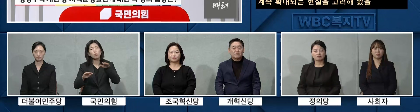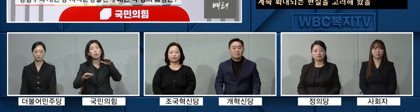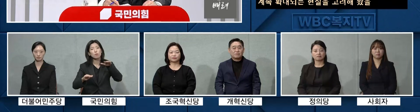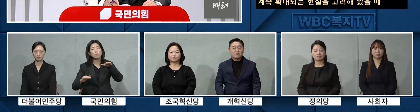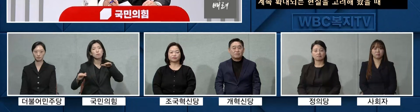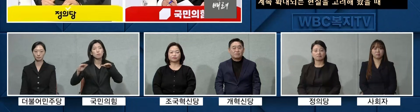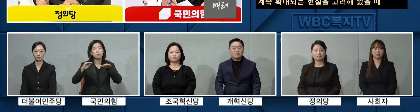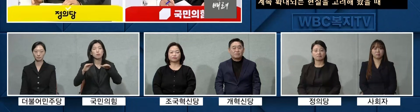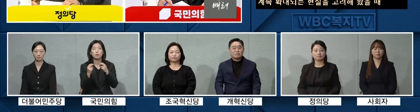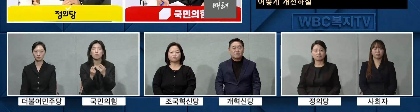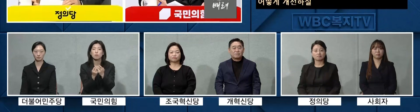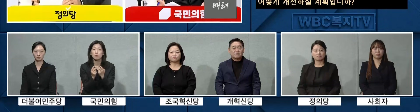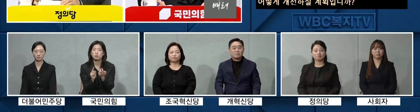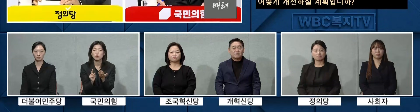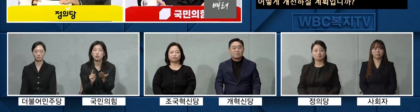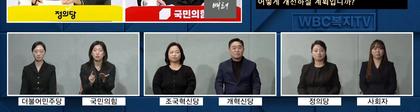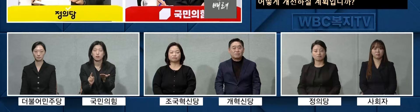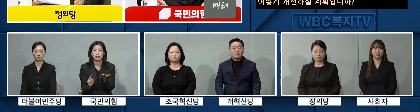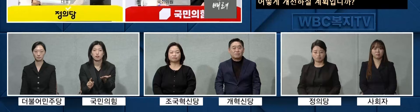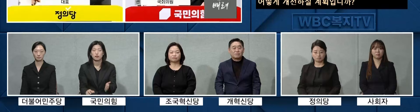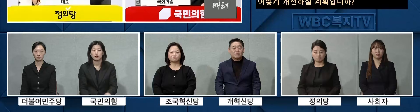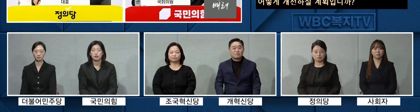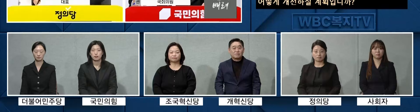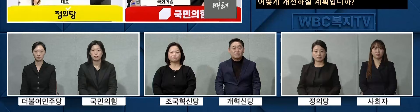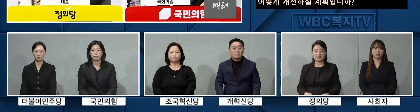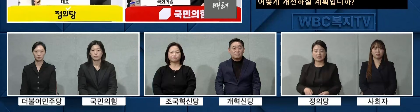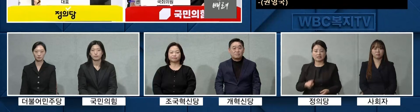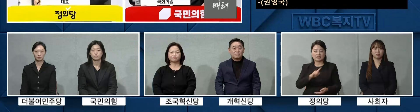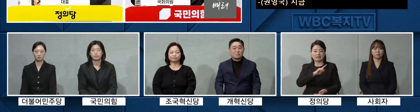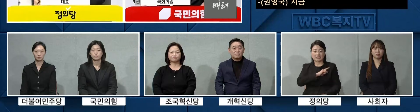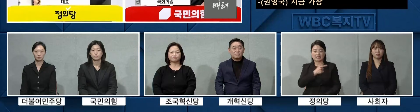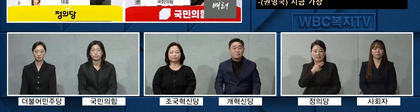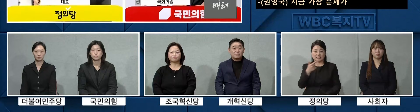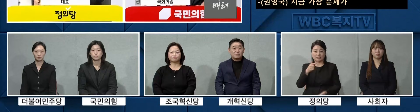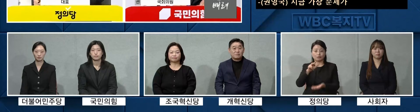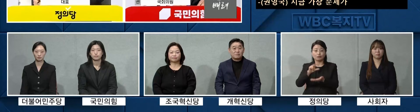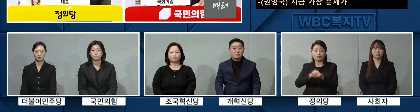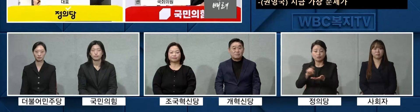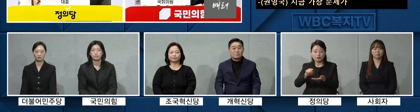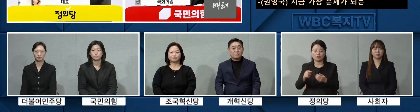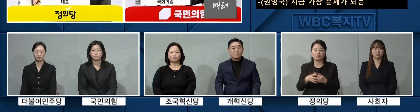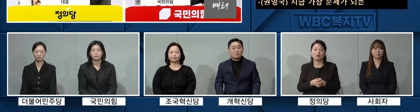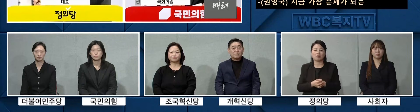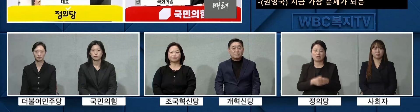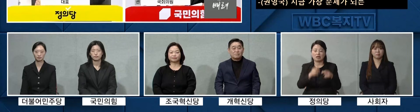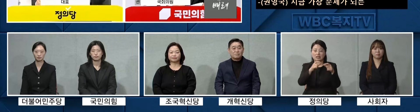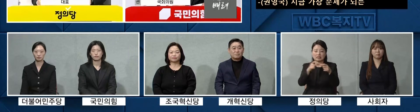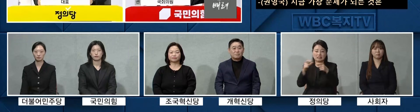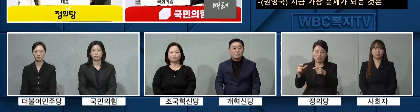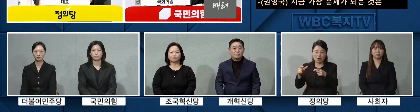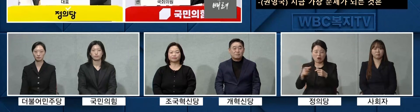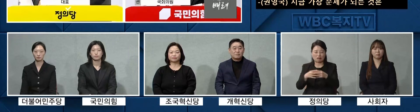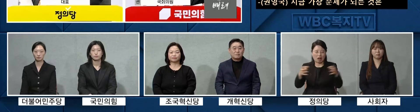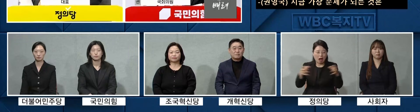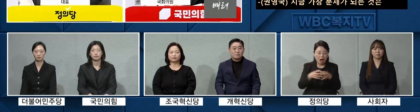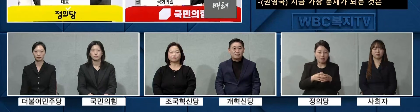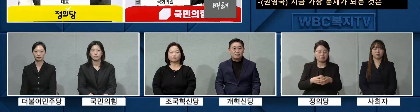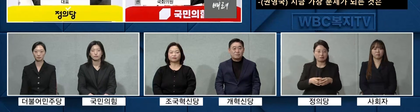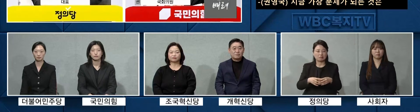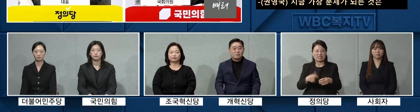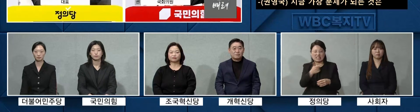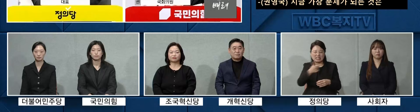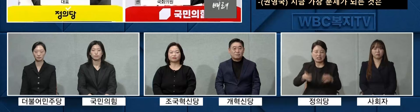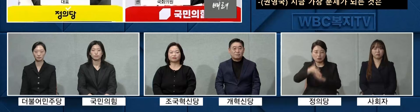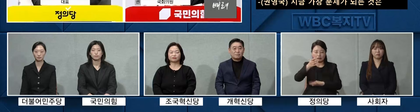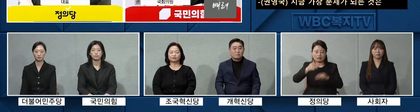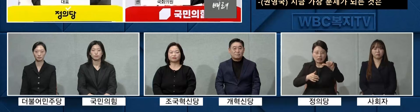계획입니까? 네, 지금 가장 문제가 되는 것은 결국은 5급 3특이든 아니면 광역, 초광역으로